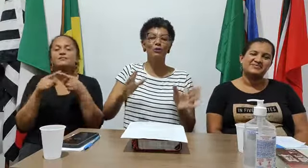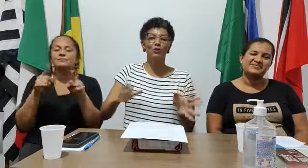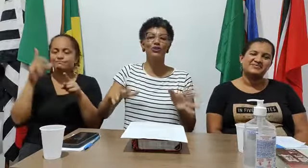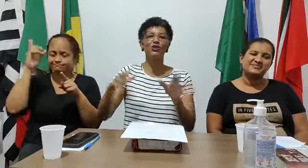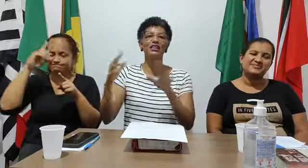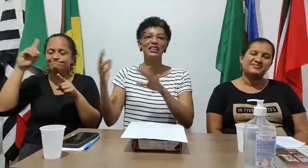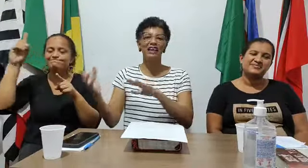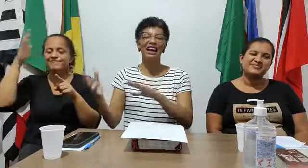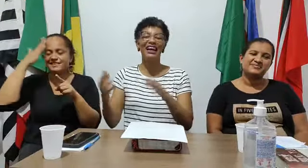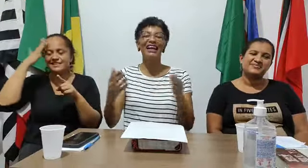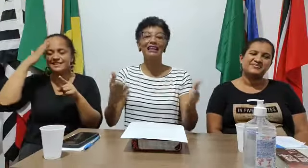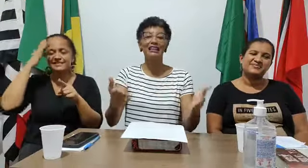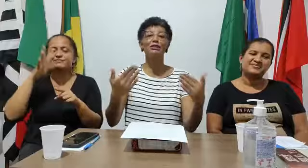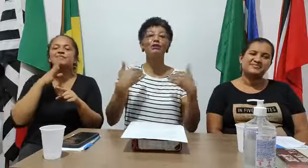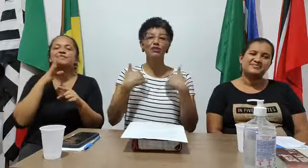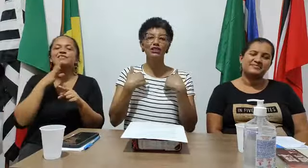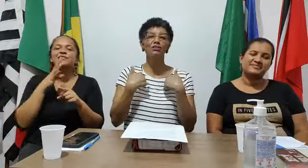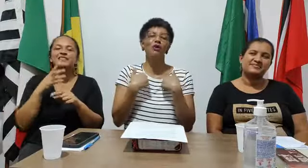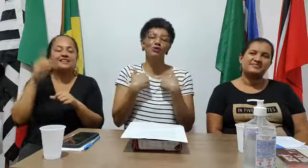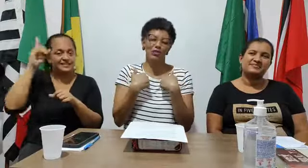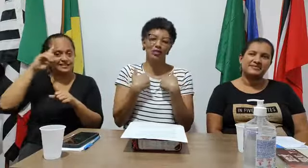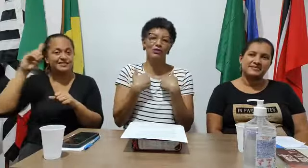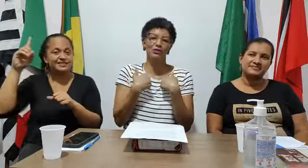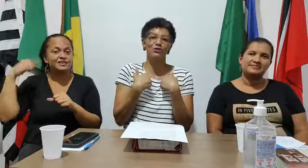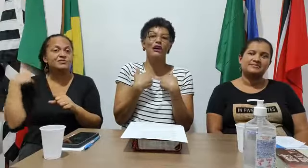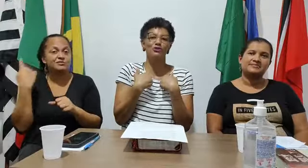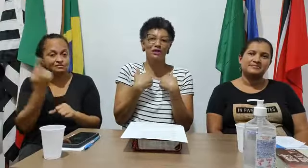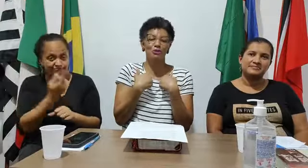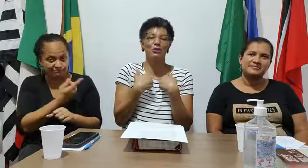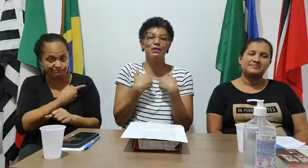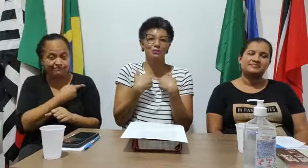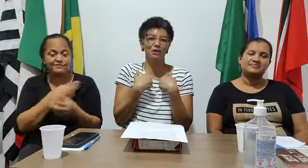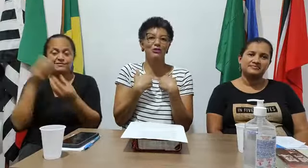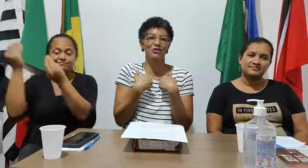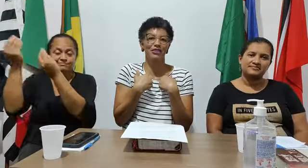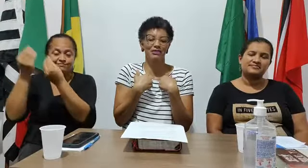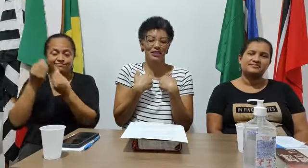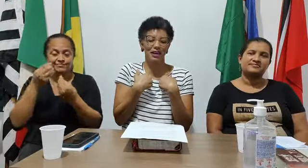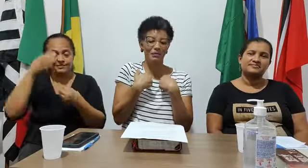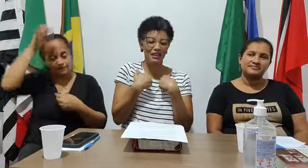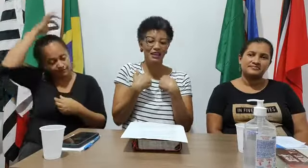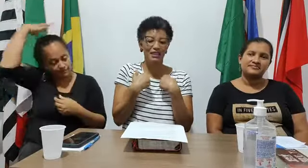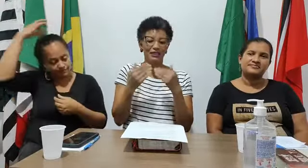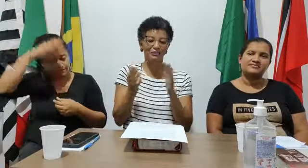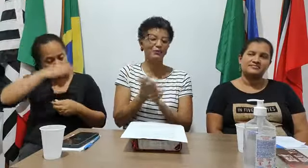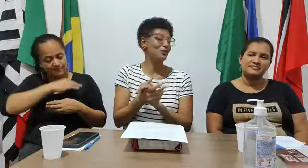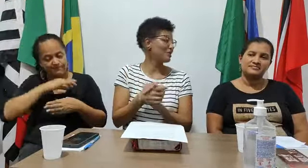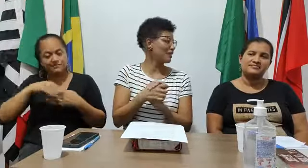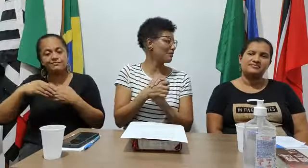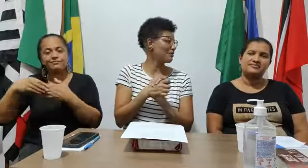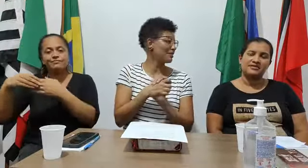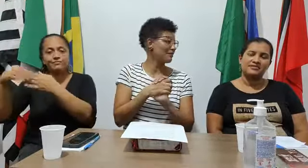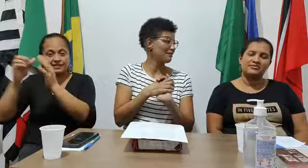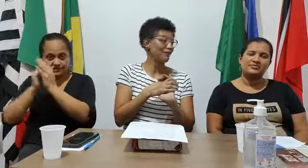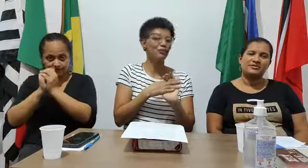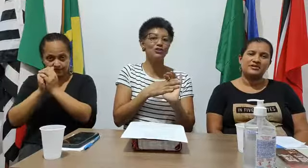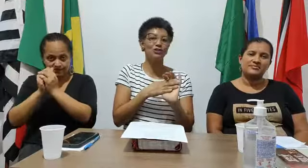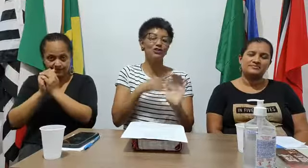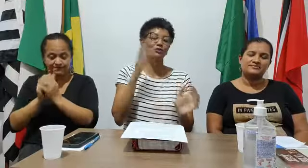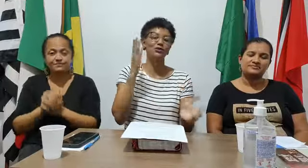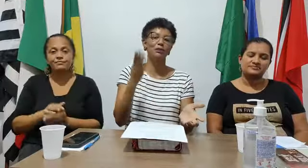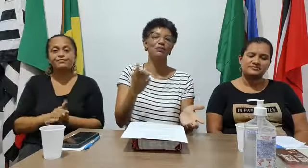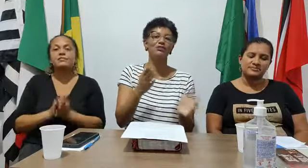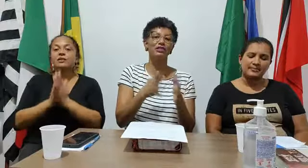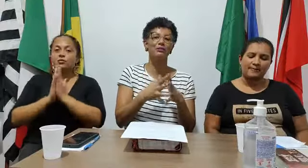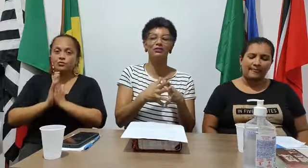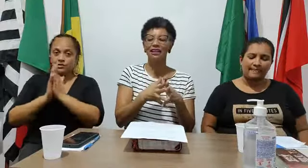o propósito de auxiliar, Ele também nos deu um auxiliador, um ajudador no Espírito Santo. Amém? Então vamos orar, Fabi? Em nome de Jesus, nós